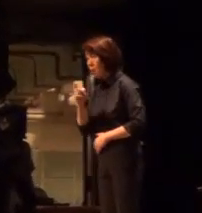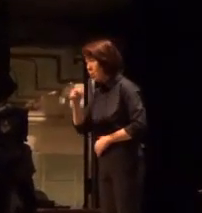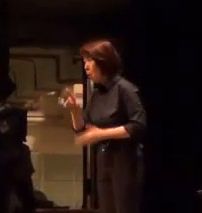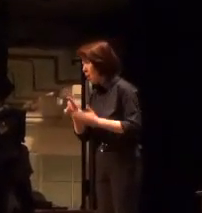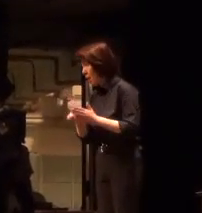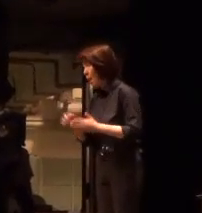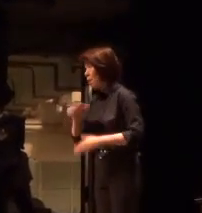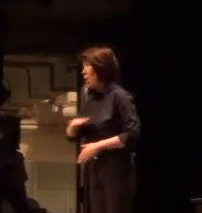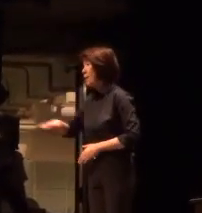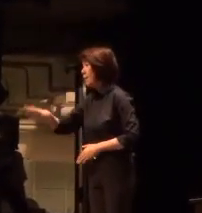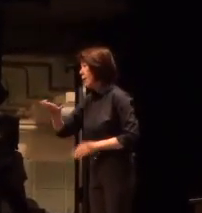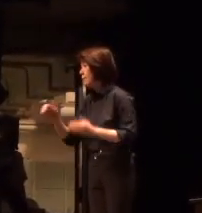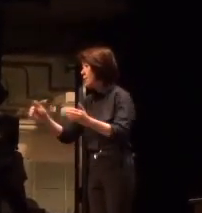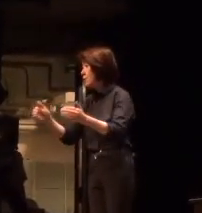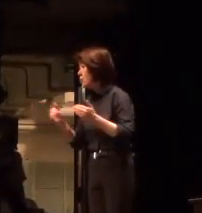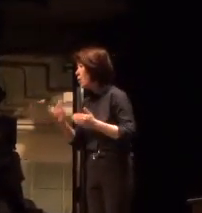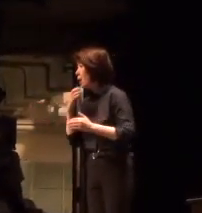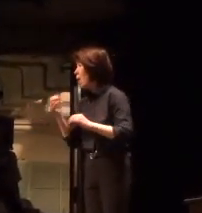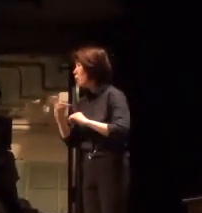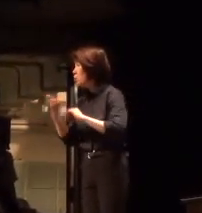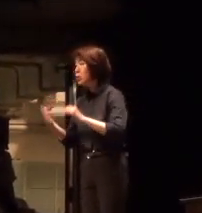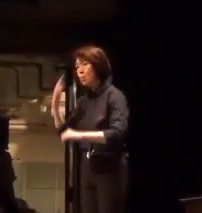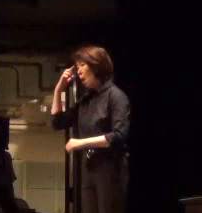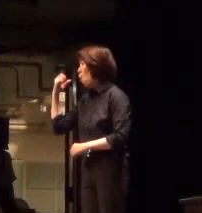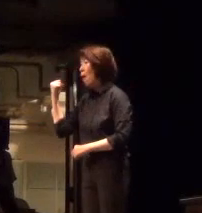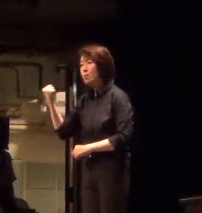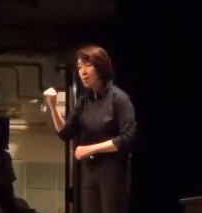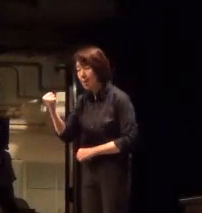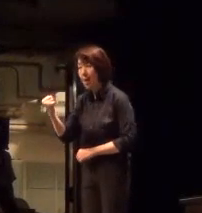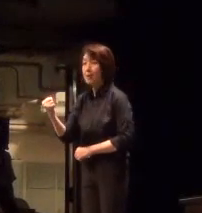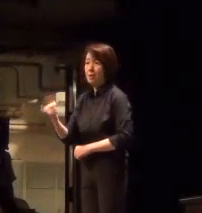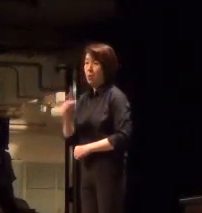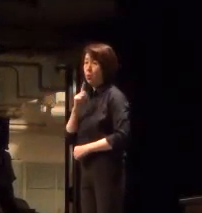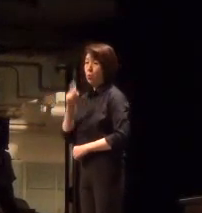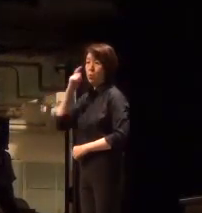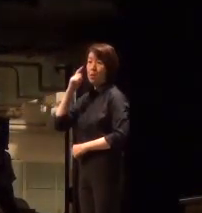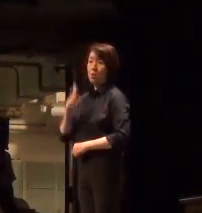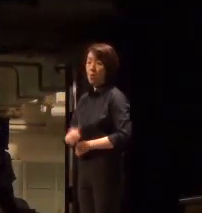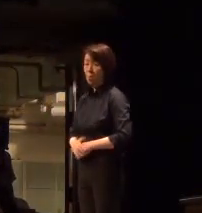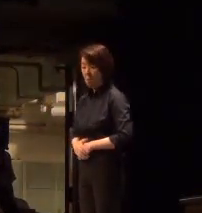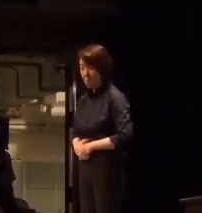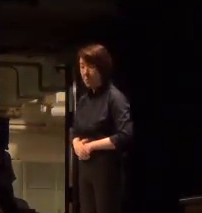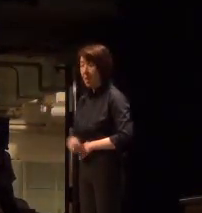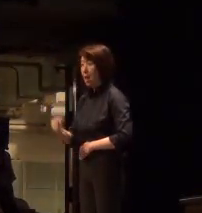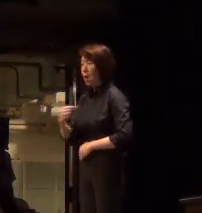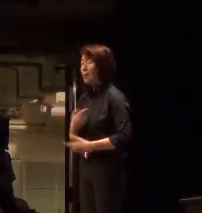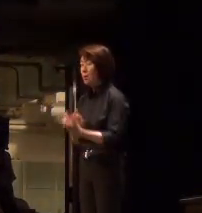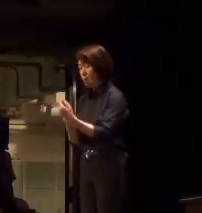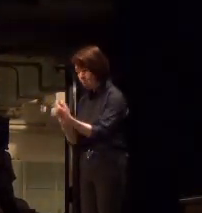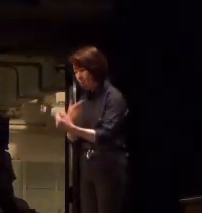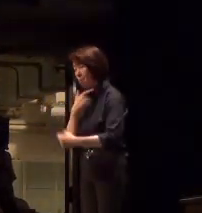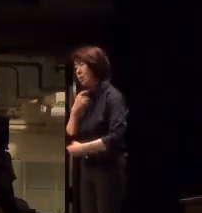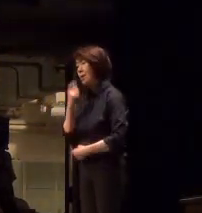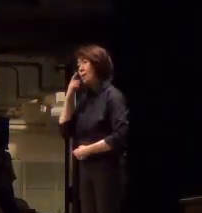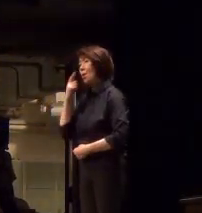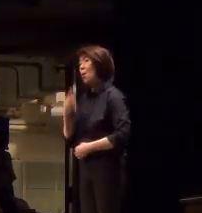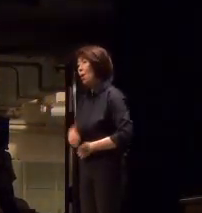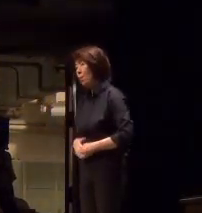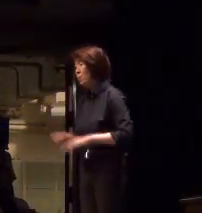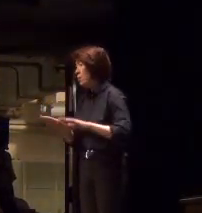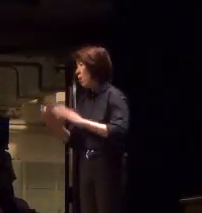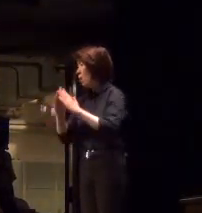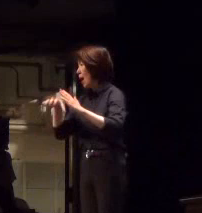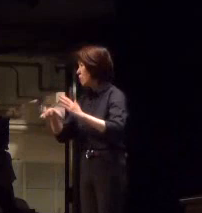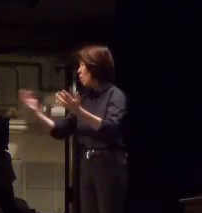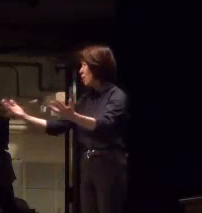に必要なことは福島を忘れないということだと思いますし、私もそうしたいと思いますし、今日この